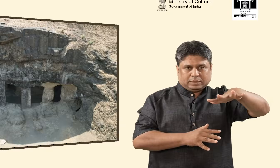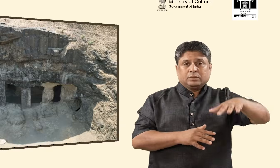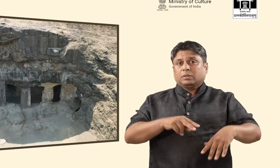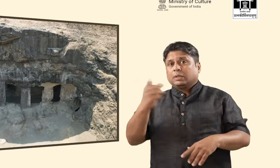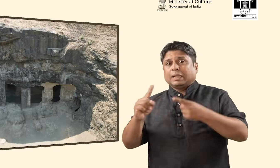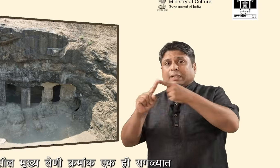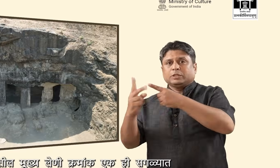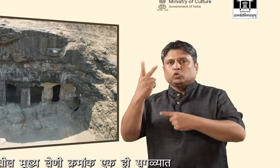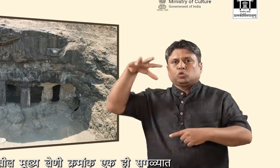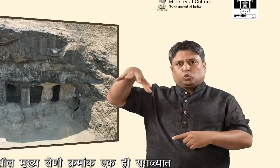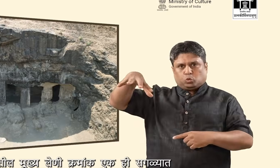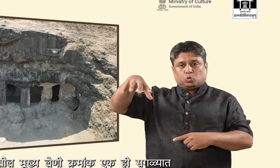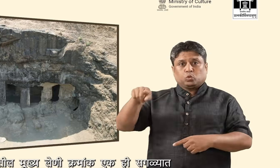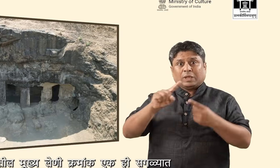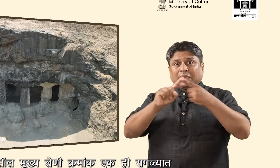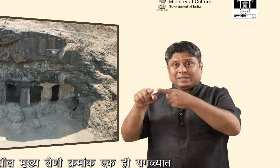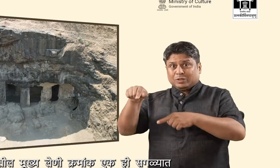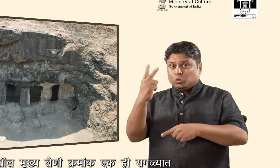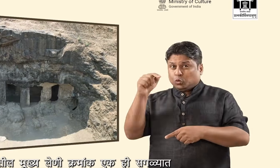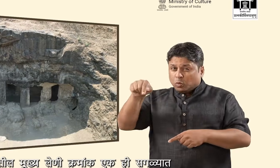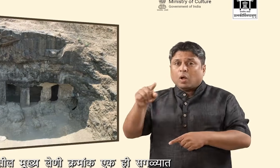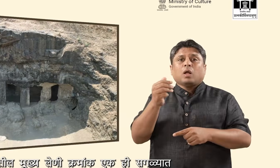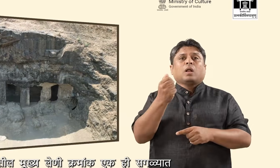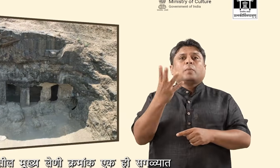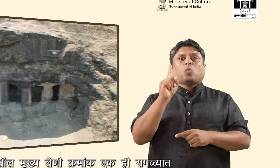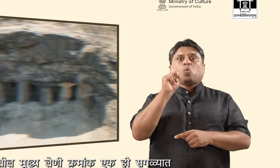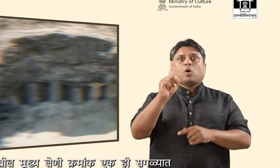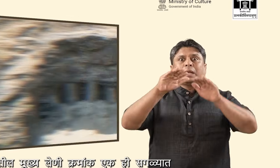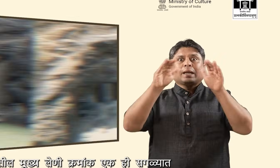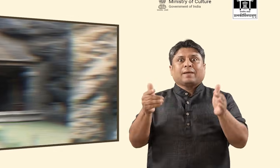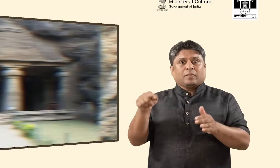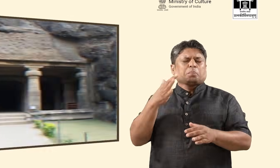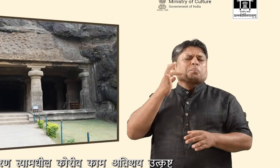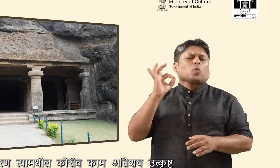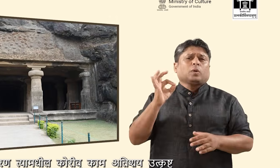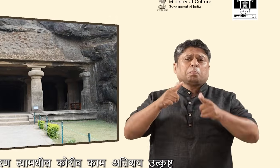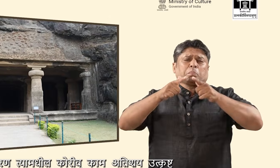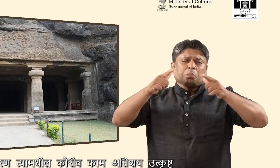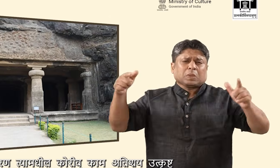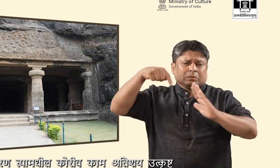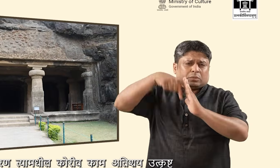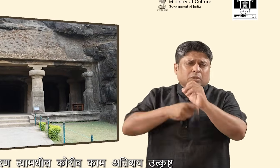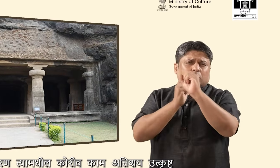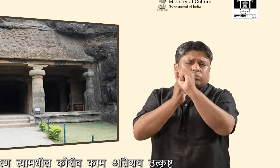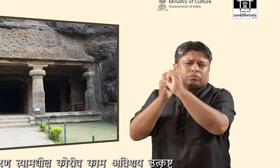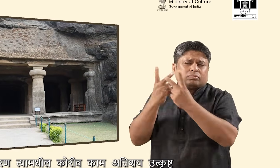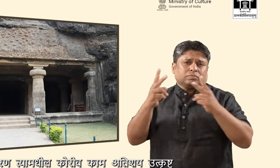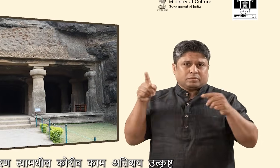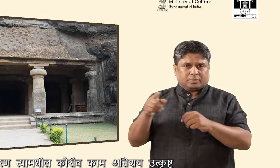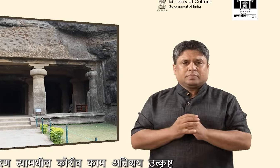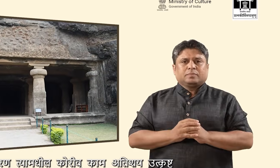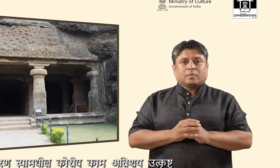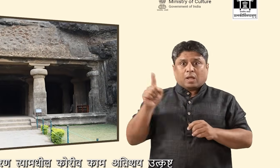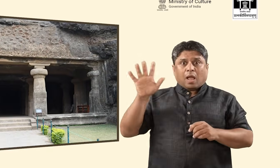आहेत. यातील मुख्य लेणी क्रमांक 1 ही सगळ्यात महत्त्वाची आहे, कारण त्यामधील कोरीव काम